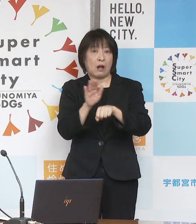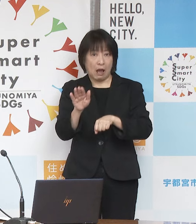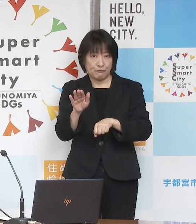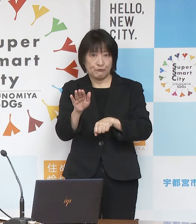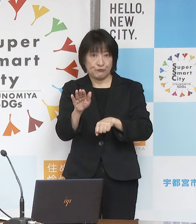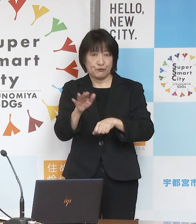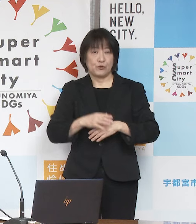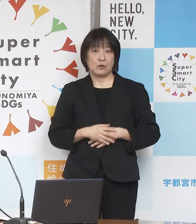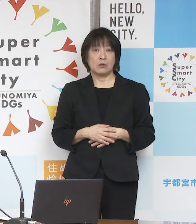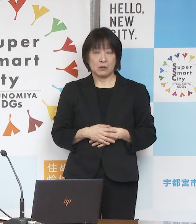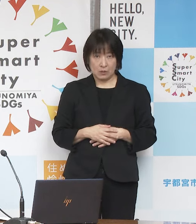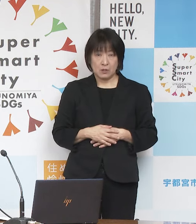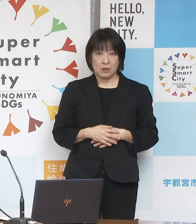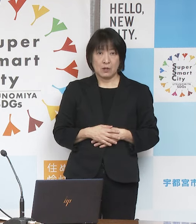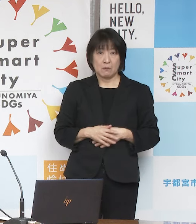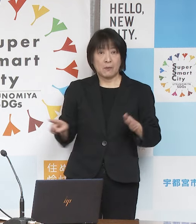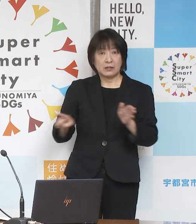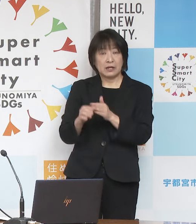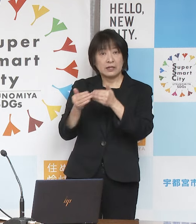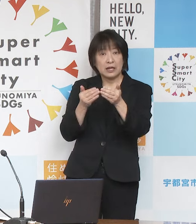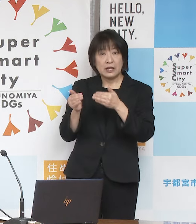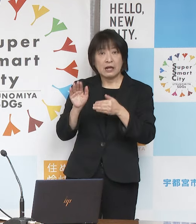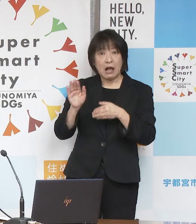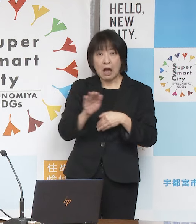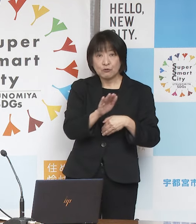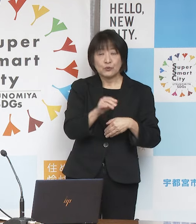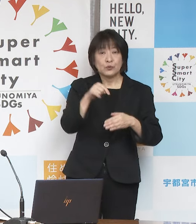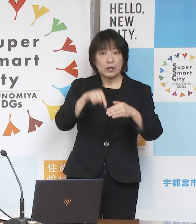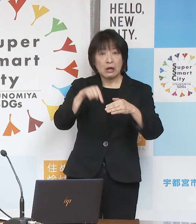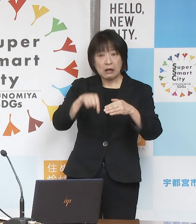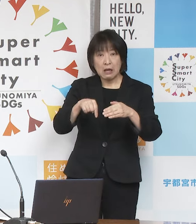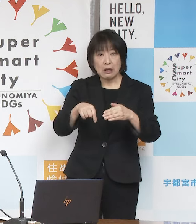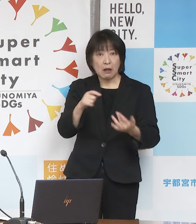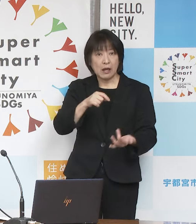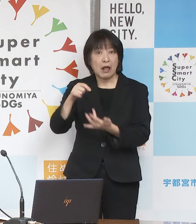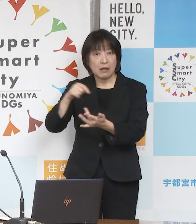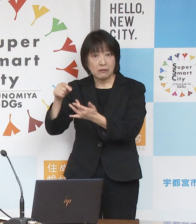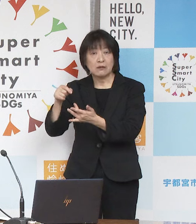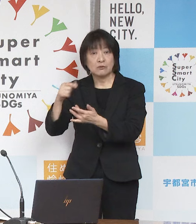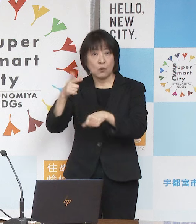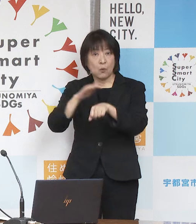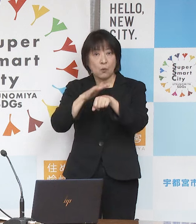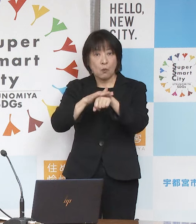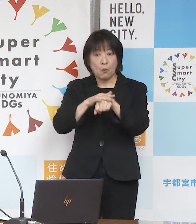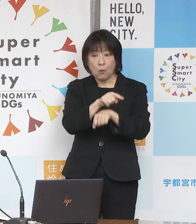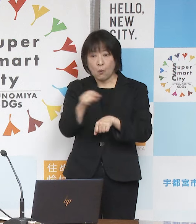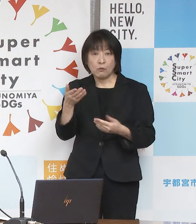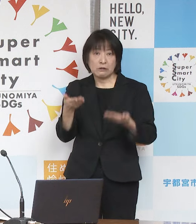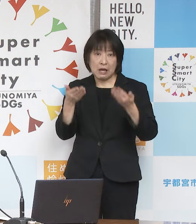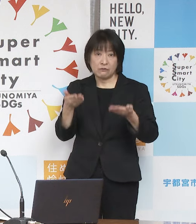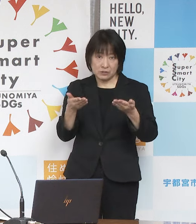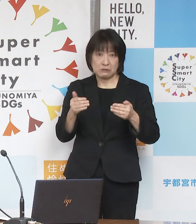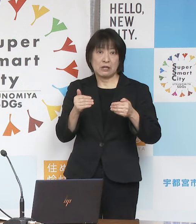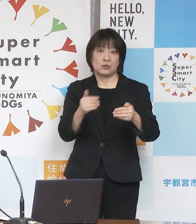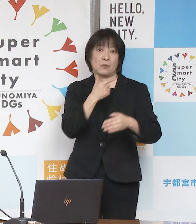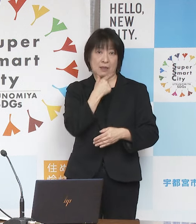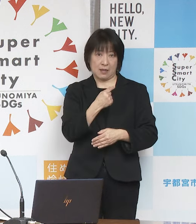実績があるものからまちょっとえ絞り込みを行いましてまこの6方式をさらに比較見としていくということで考えております